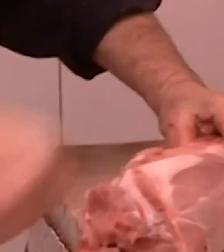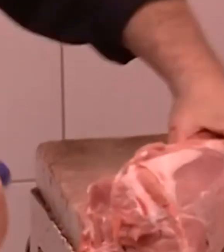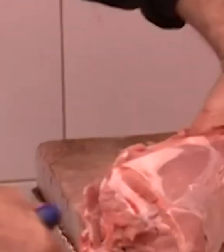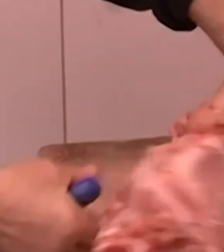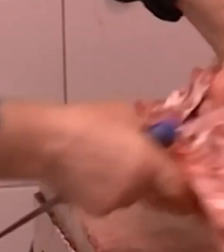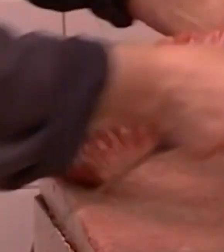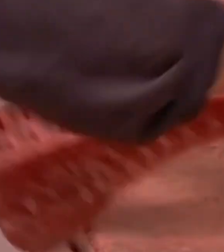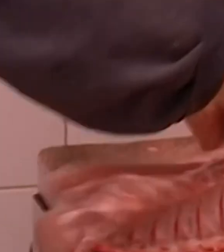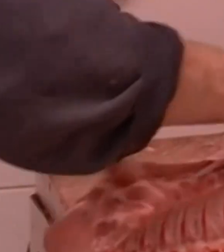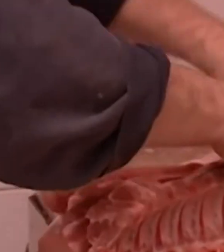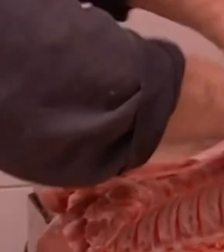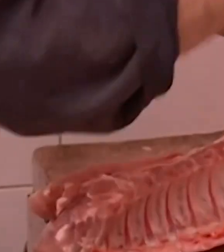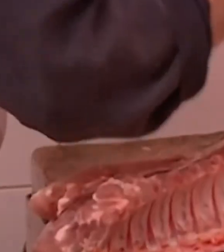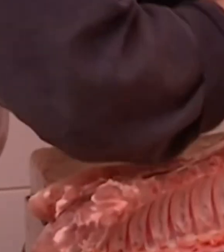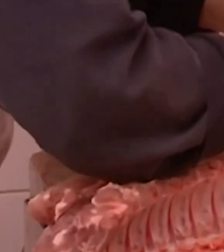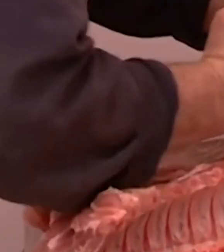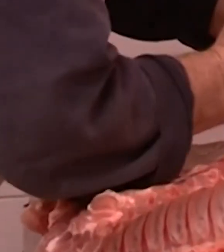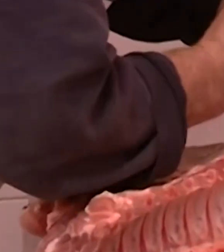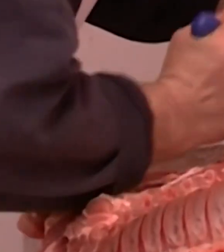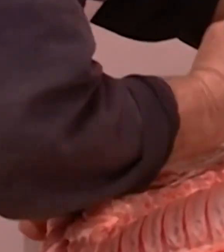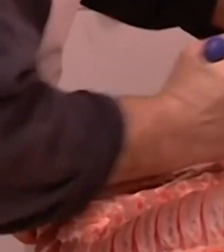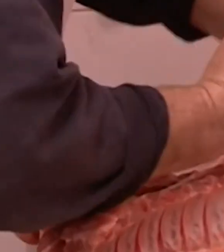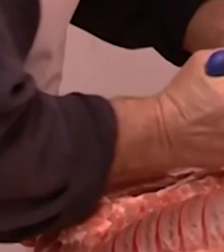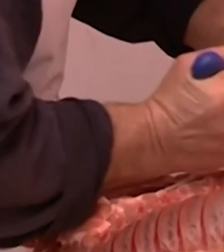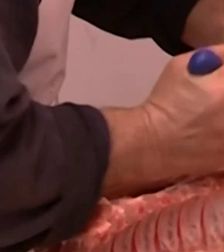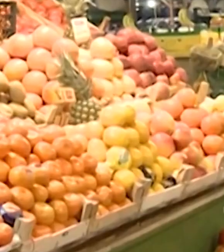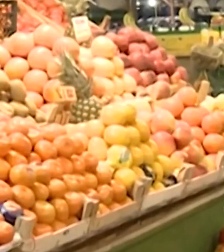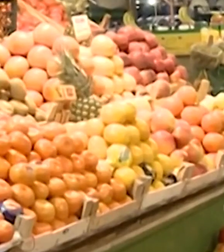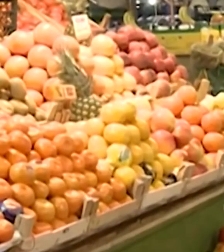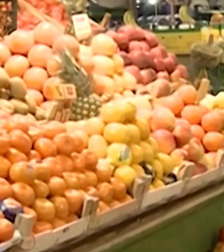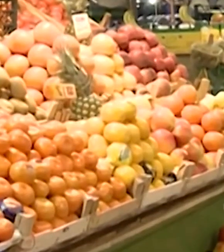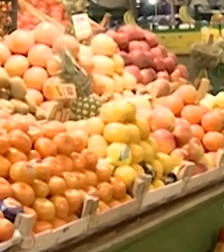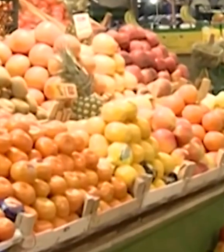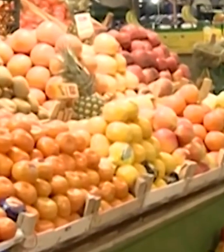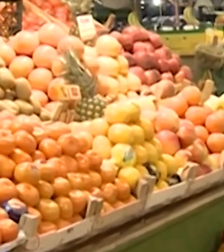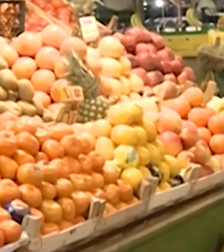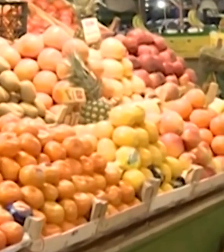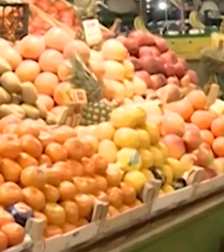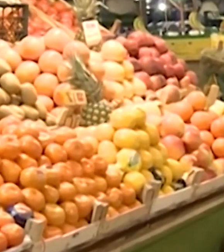Inspektoriatit Shtetror të Punës, atij të Transportit dhe drejtori i Agjencisë për Ushqim dhe Veterinari.